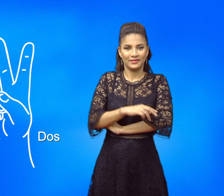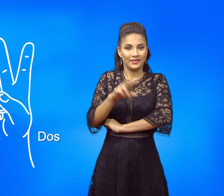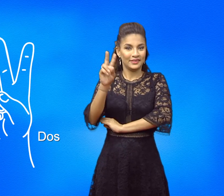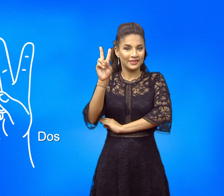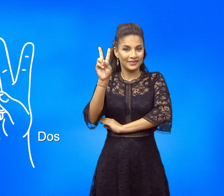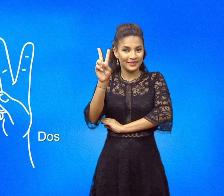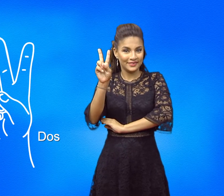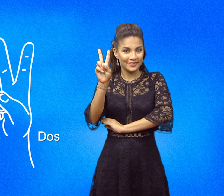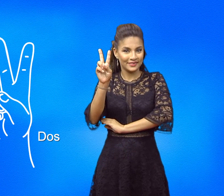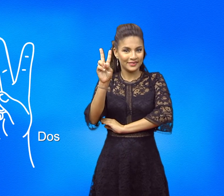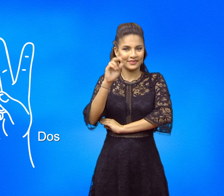2